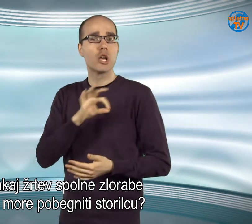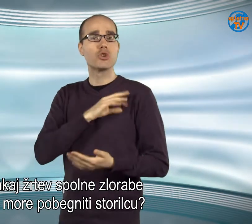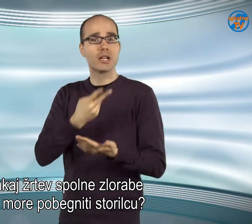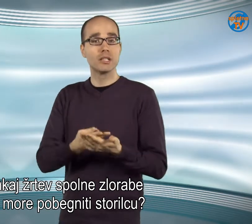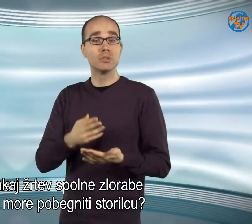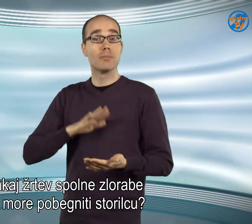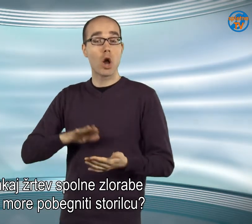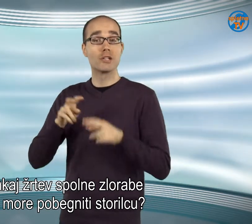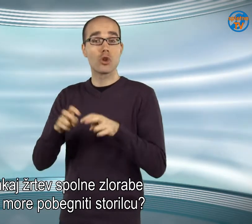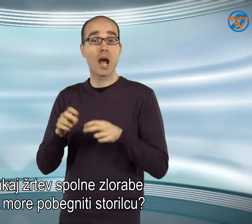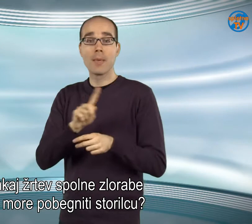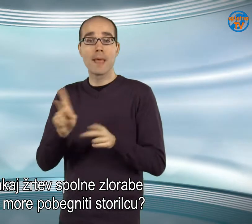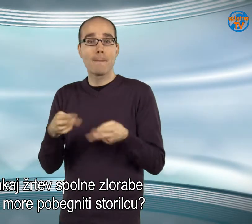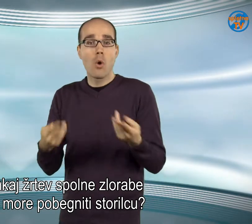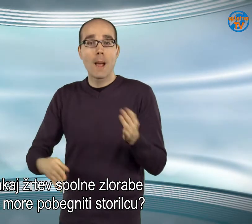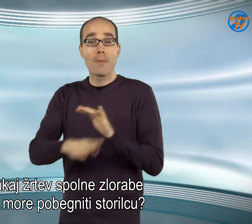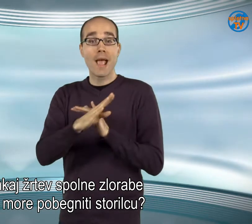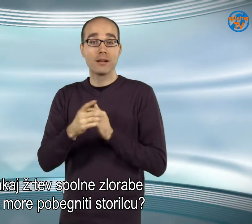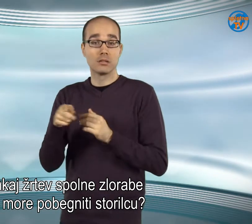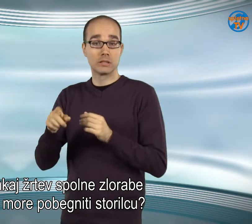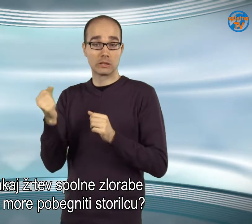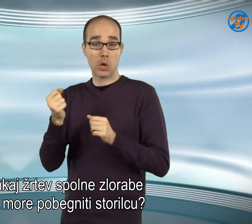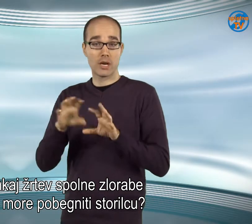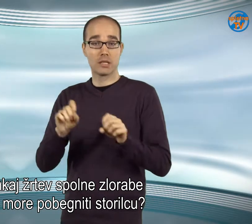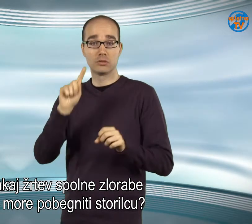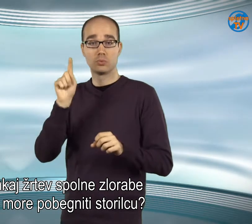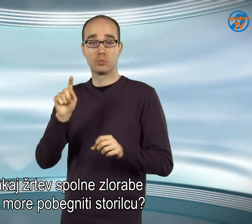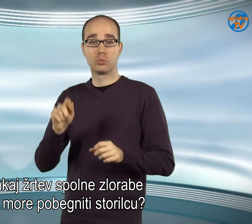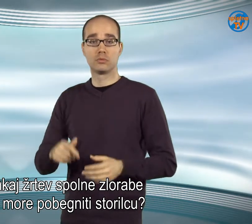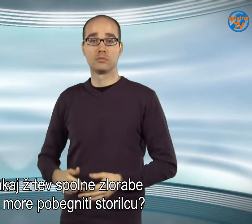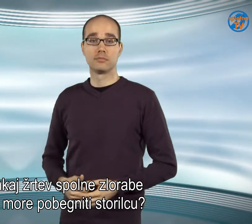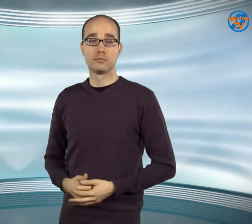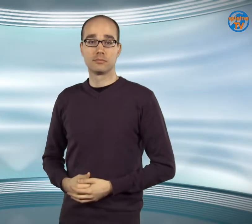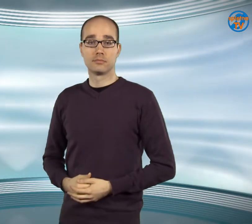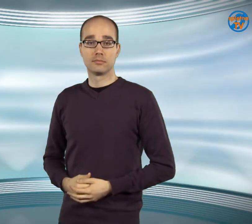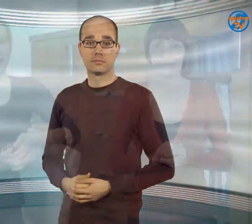Zakaj žrtev spolne zlorabe ne more pobegniti storilcu?